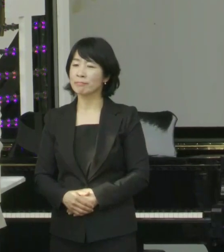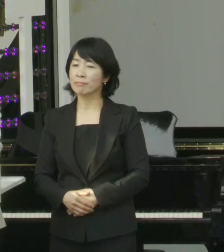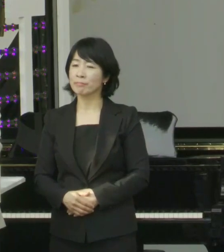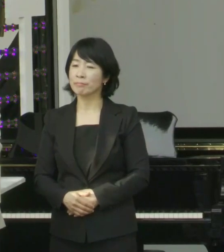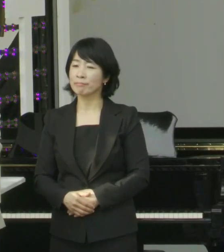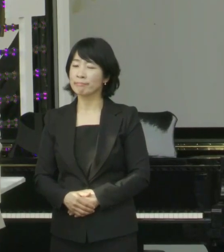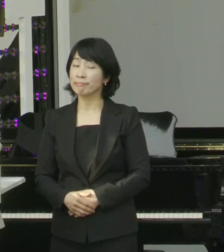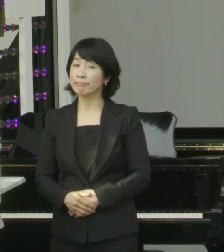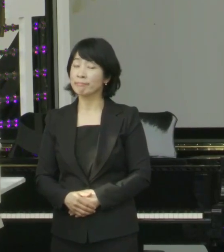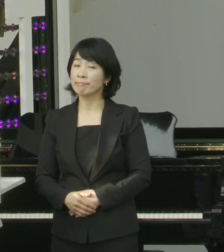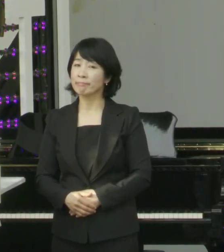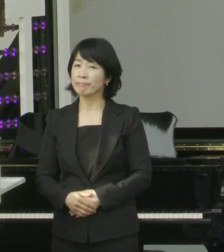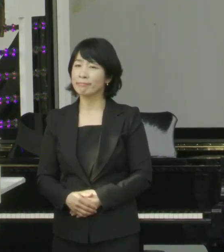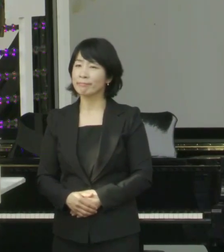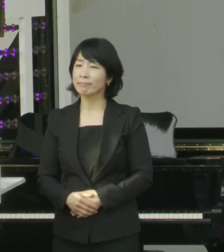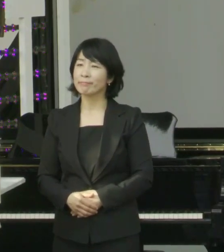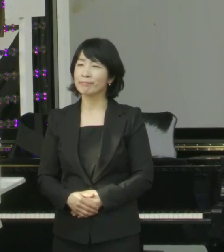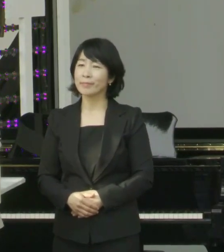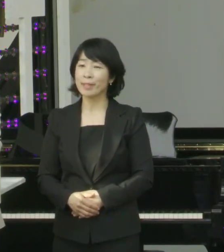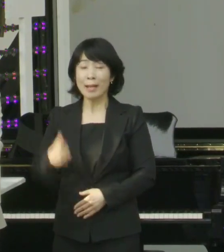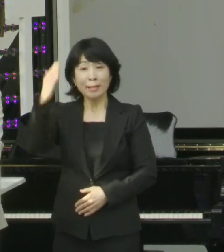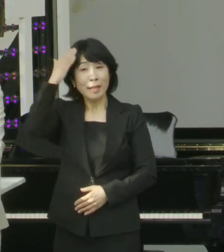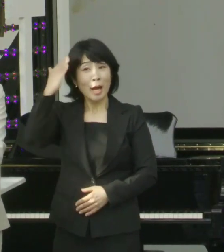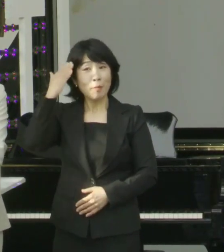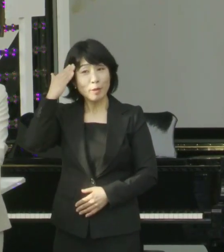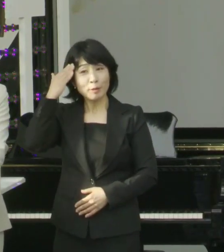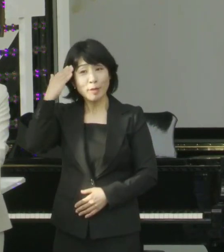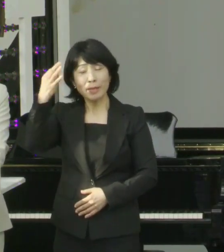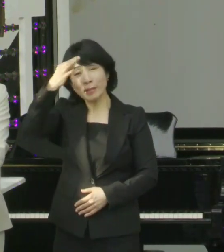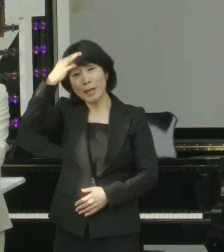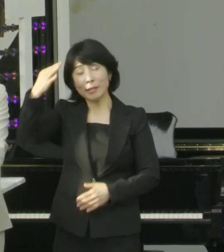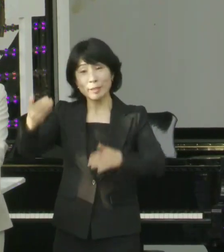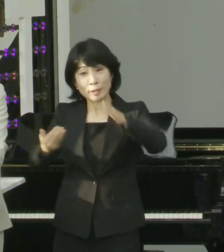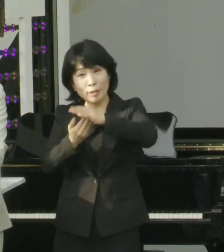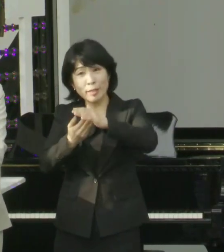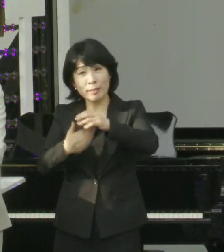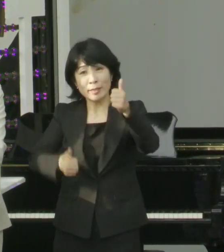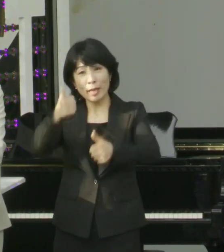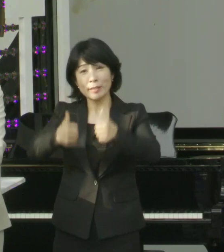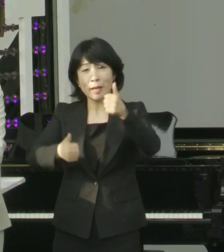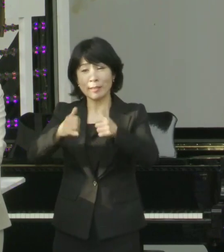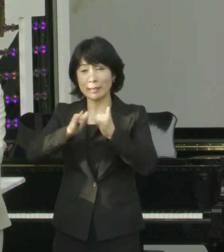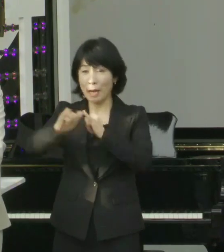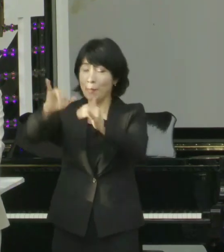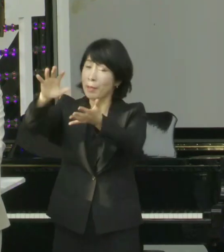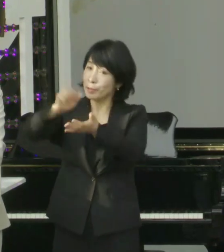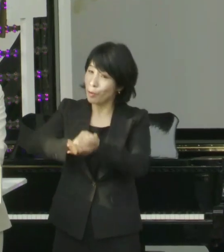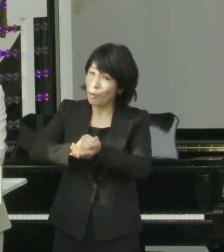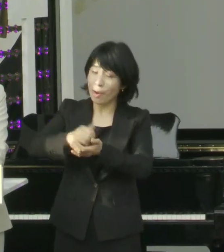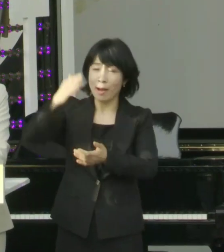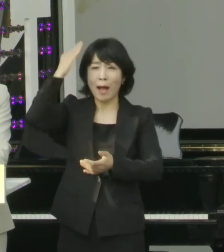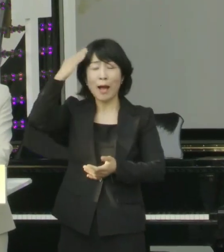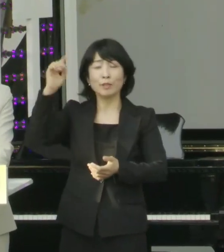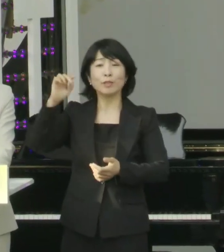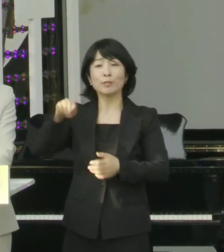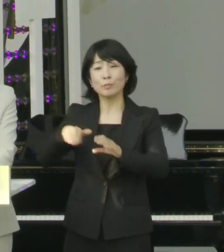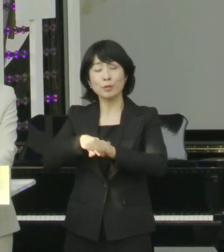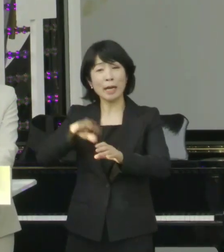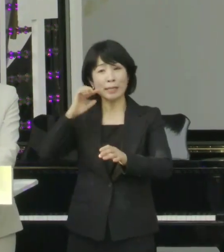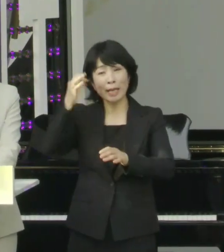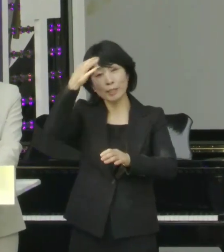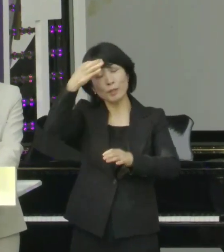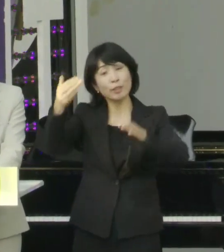of Icheon ceramics. 네, 대한민국 공예예술대전에서 대상을 수상한 바 있으시며